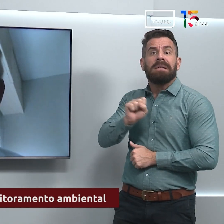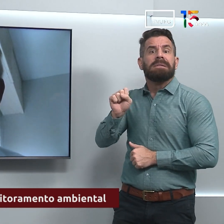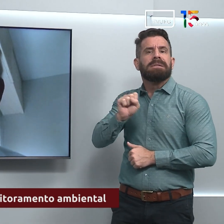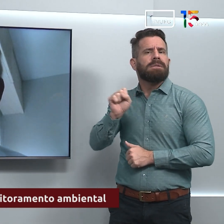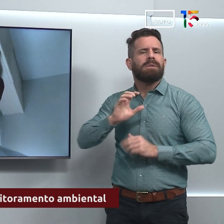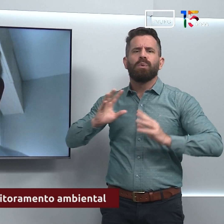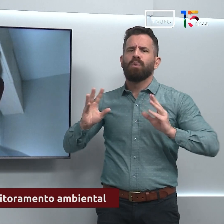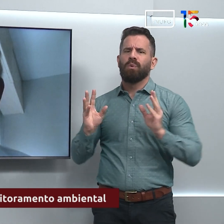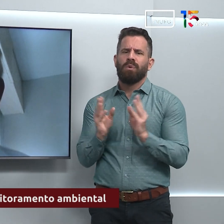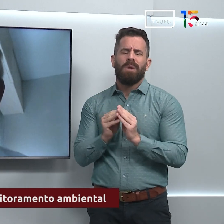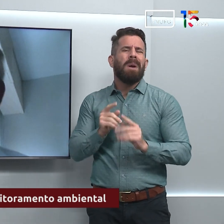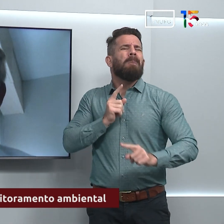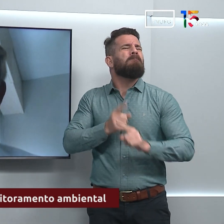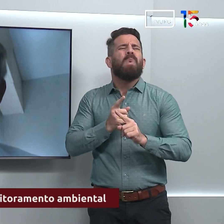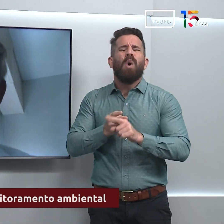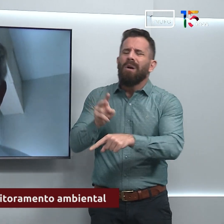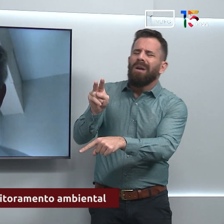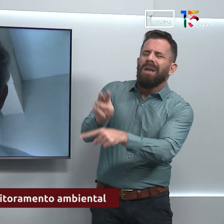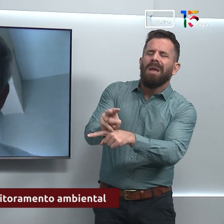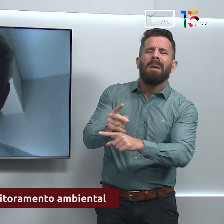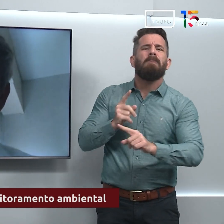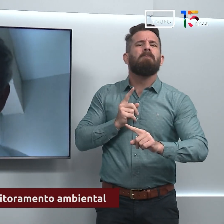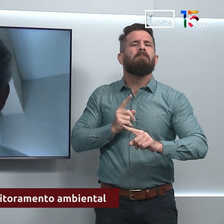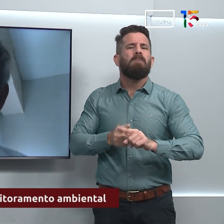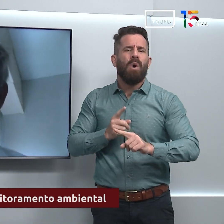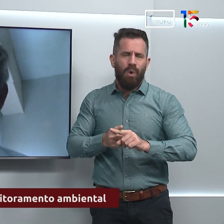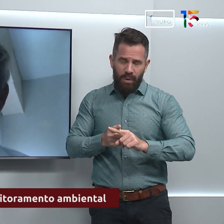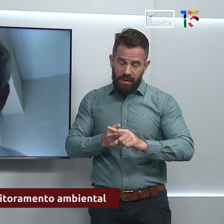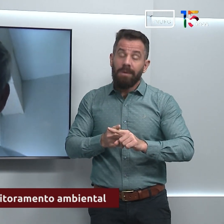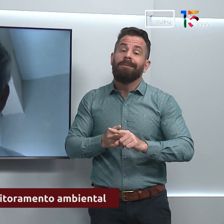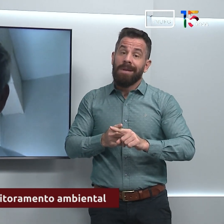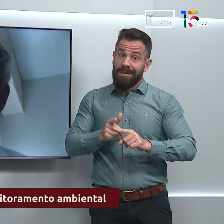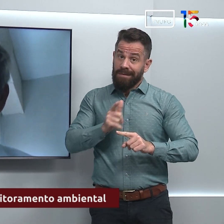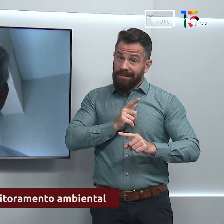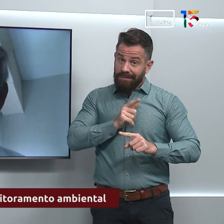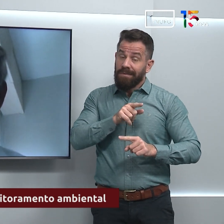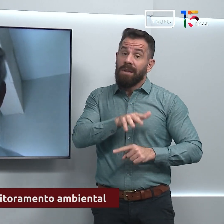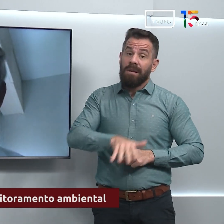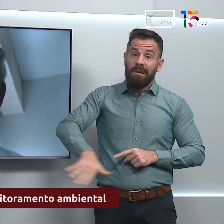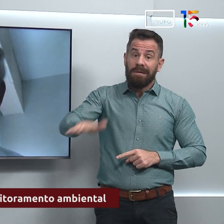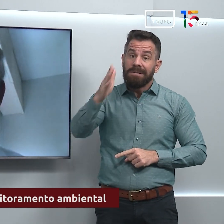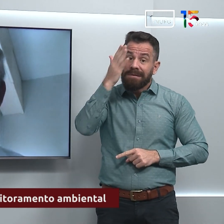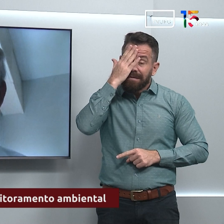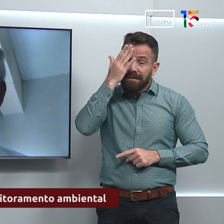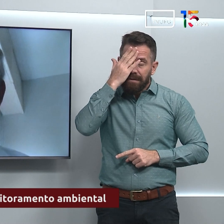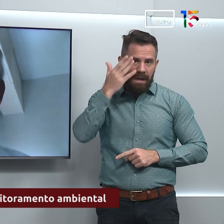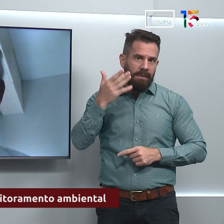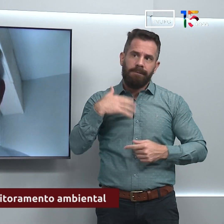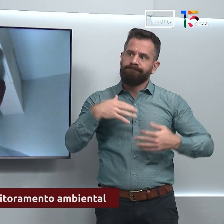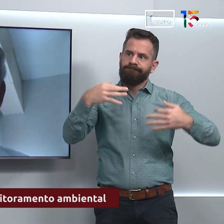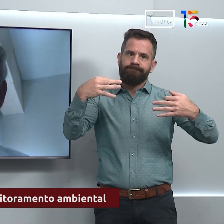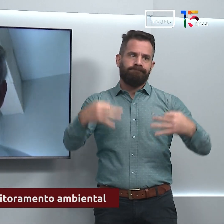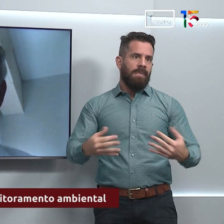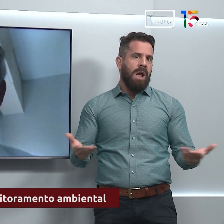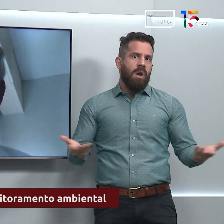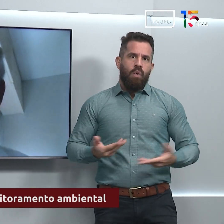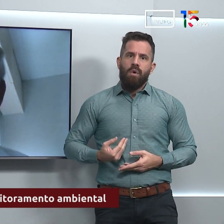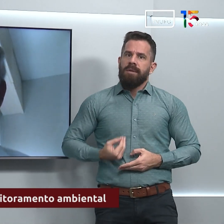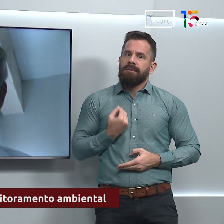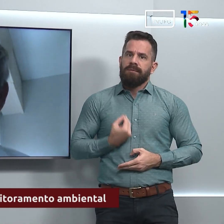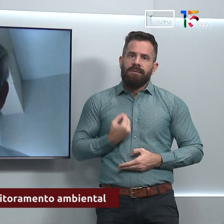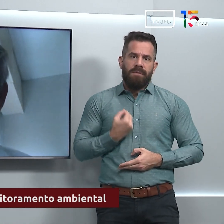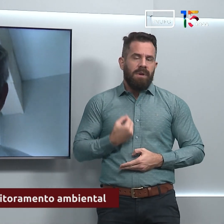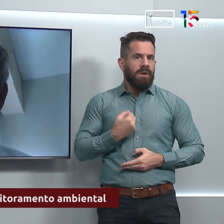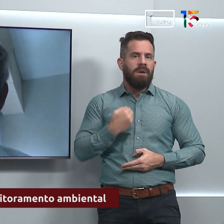monitorar? Existe, né, inerente, né? A gente tem mudanças que acontecem